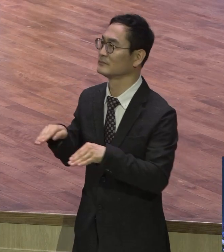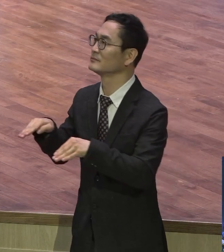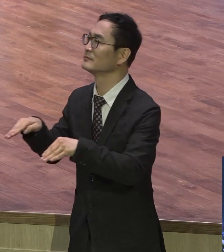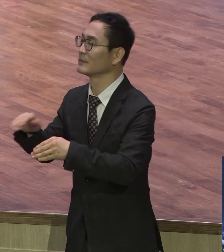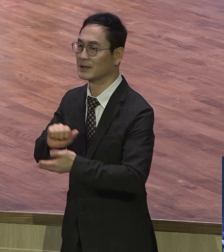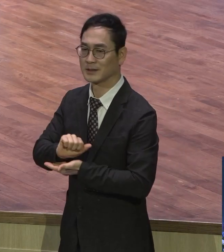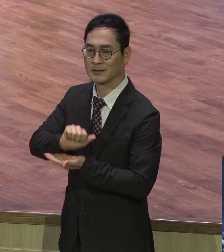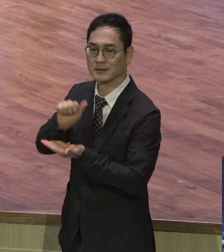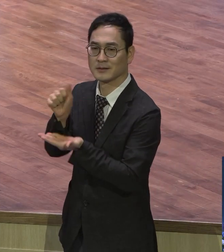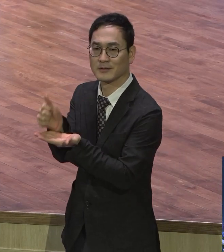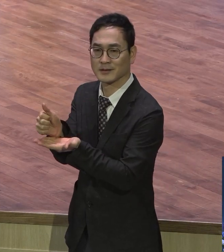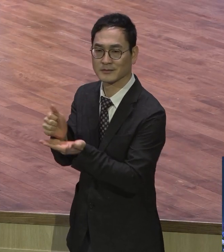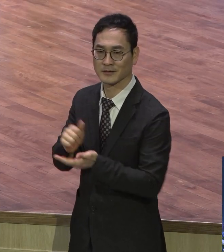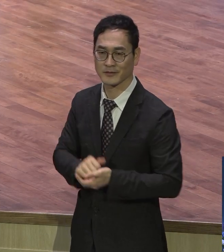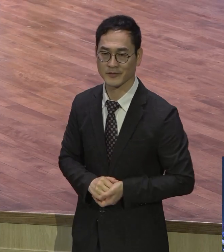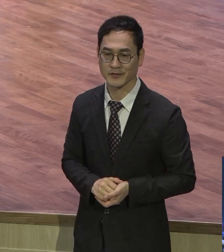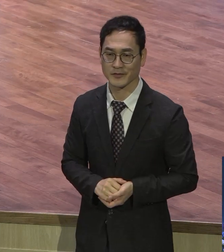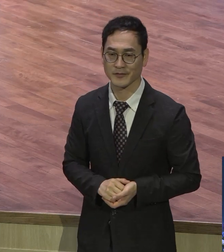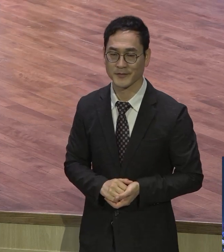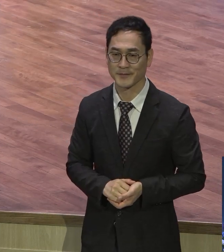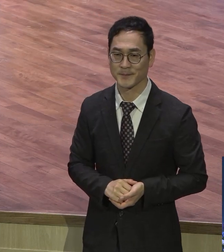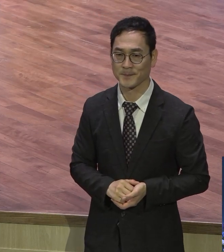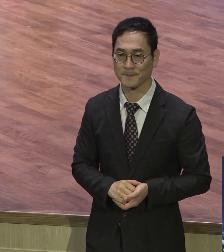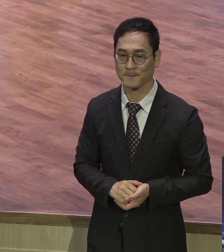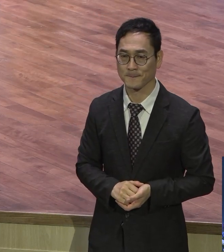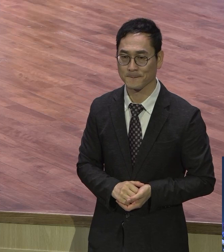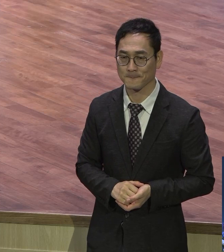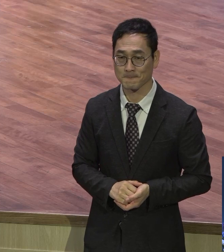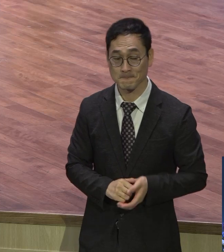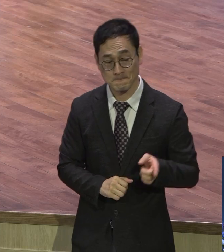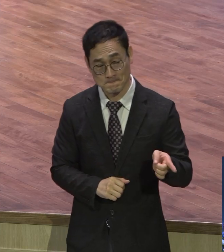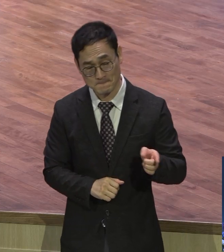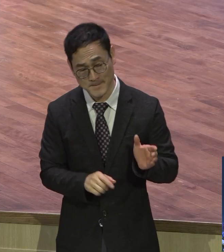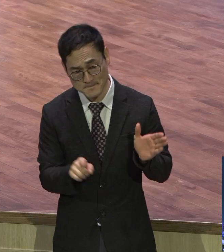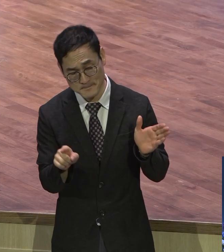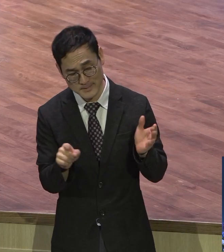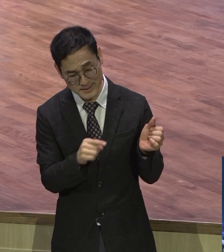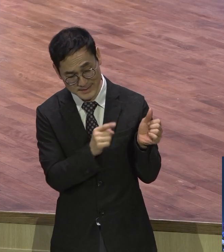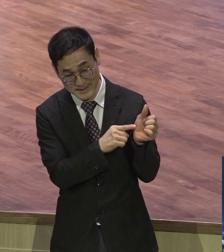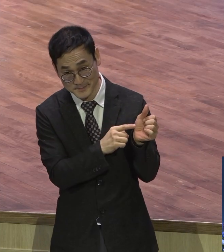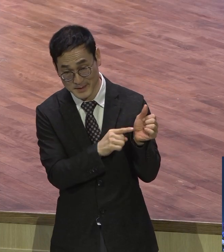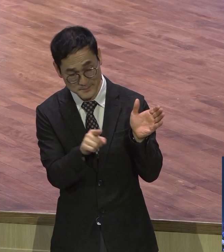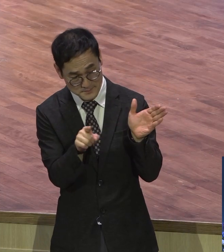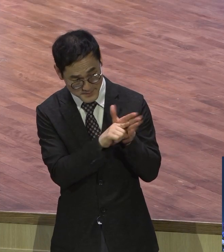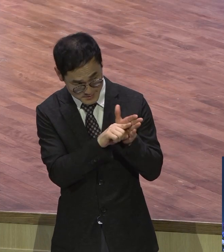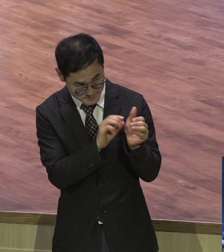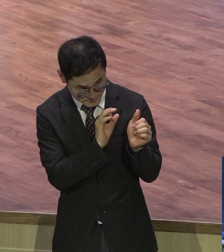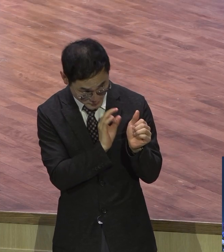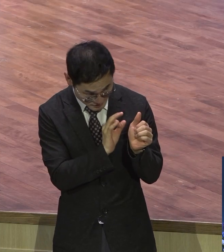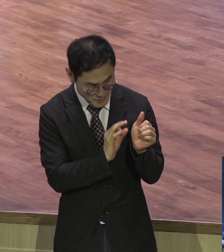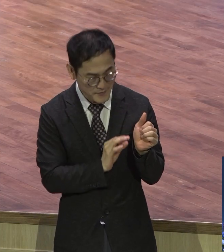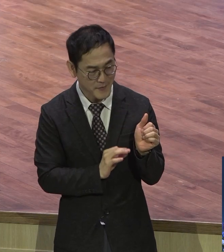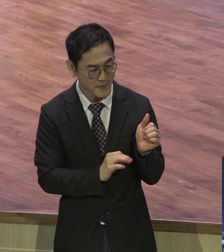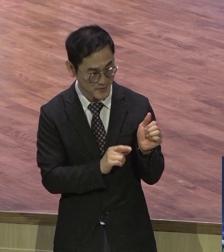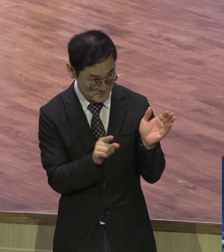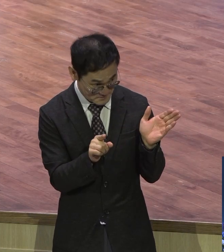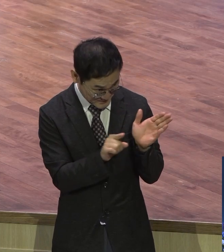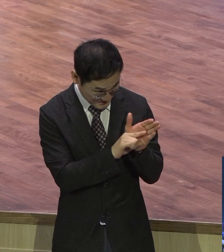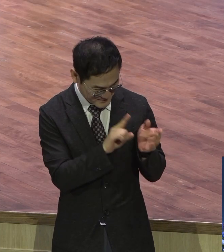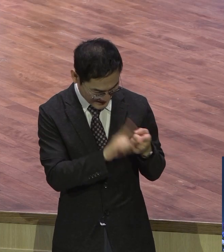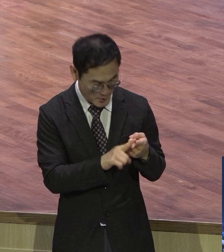예수님께서 회당장의 절대 믿음을 그렇게 보시고 말씀하신 대로 회당장의 집으로